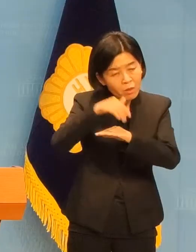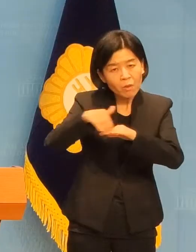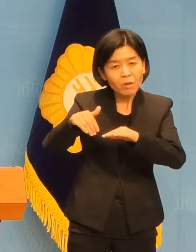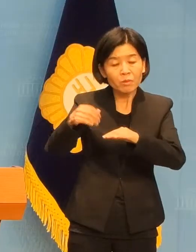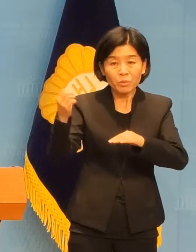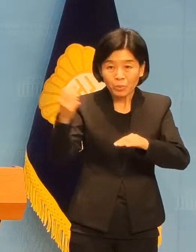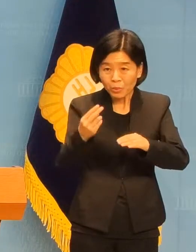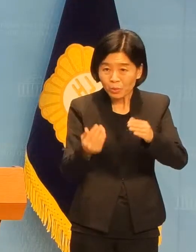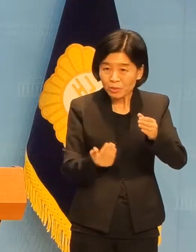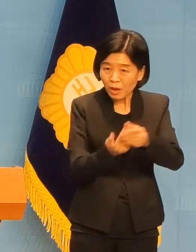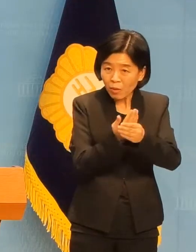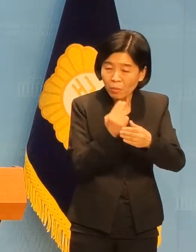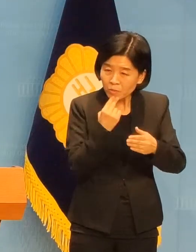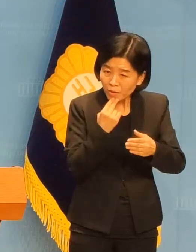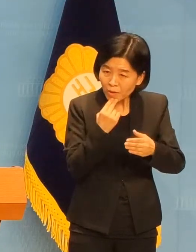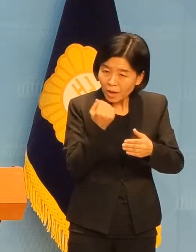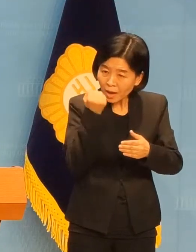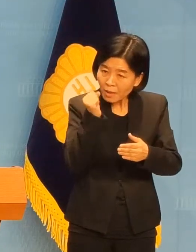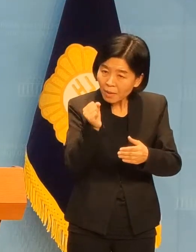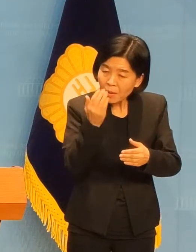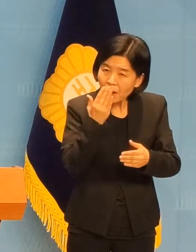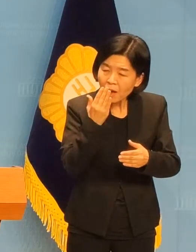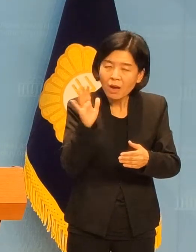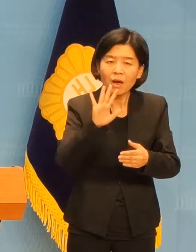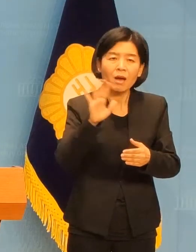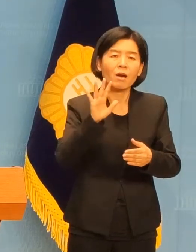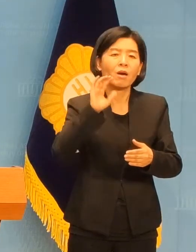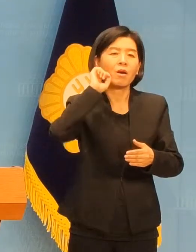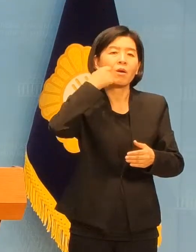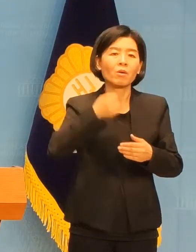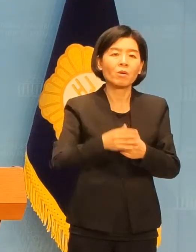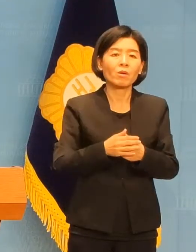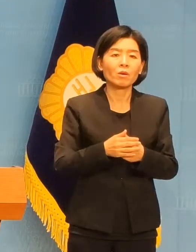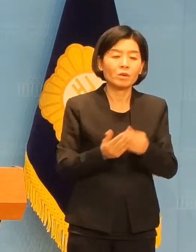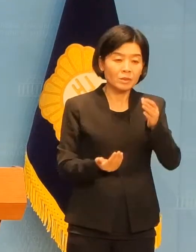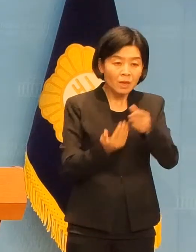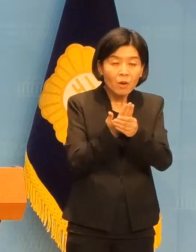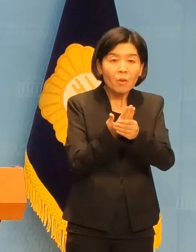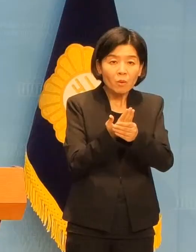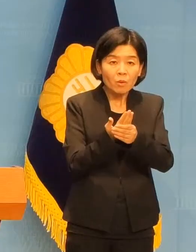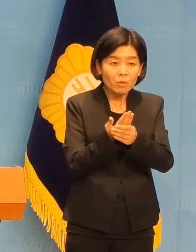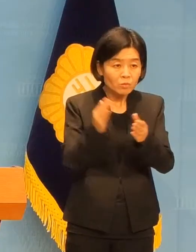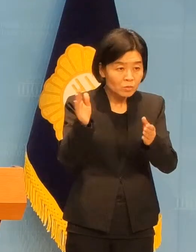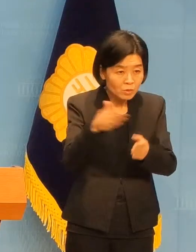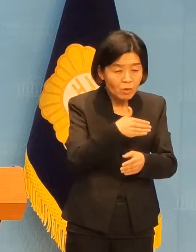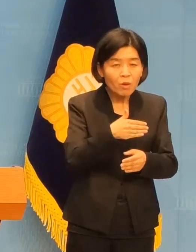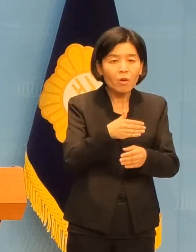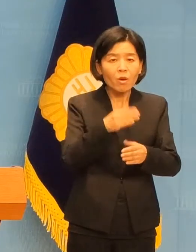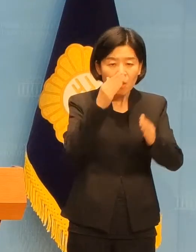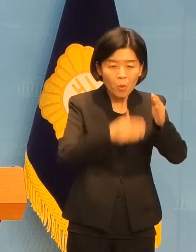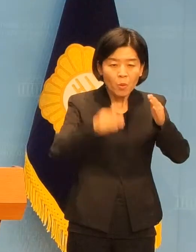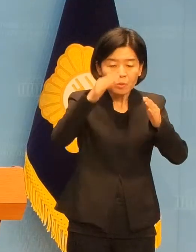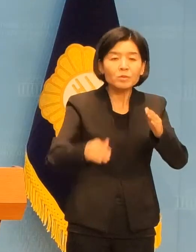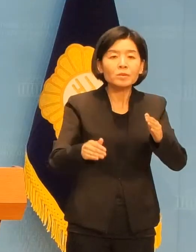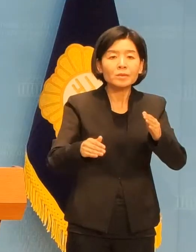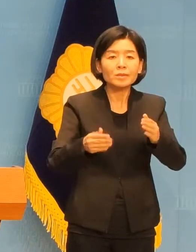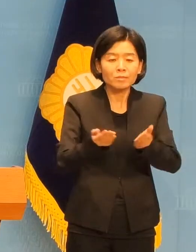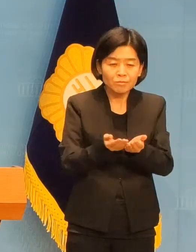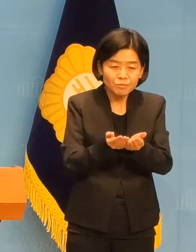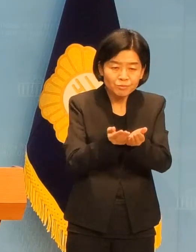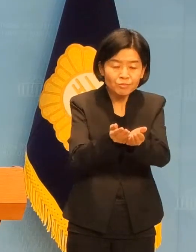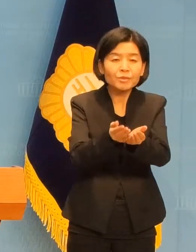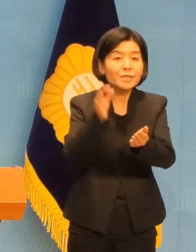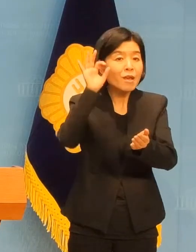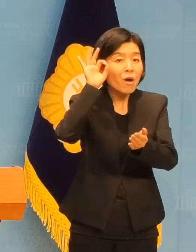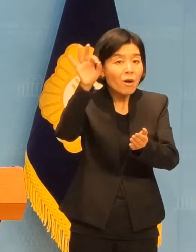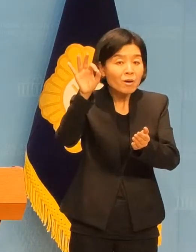거라고 장담할 수 없습니다. 사고 발생일로부터 정식 운항일까지 열흘이라는 기간은 상황이